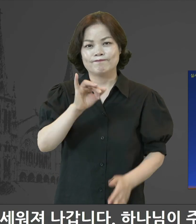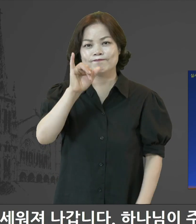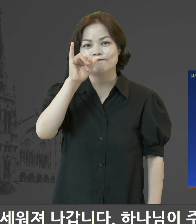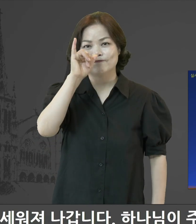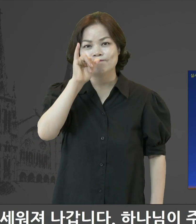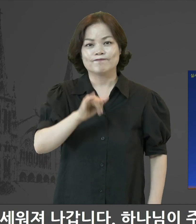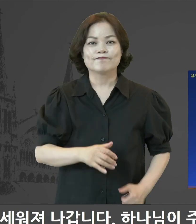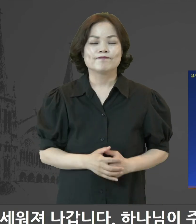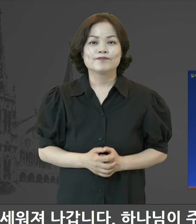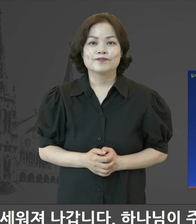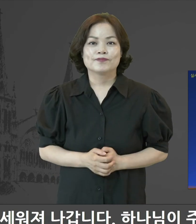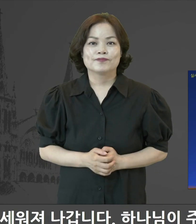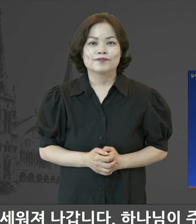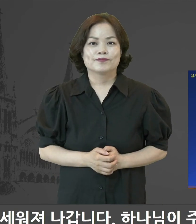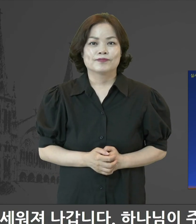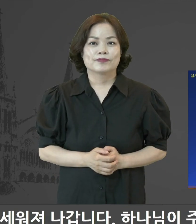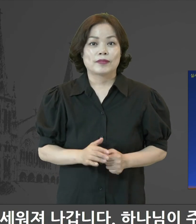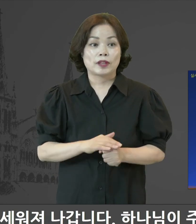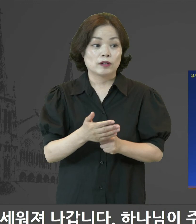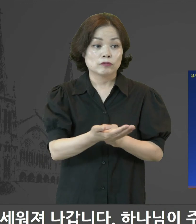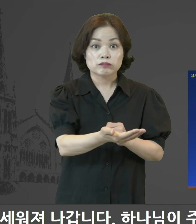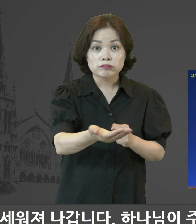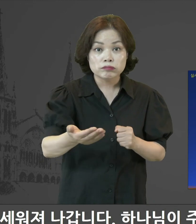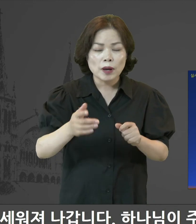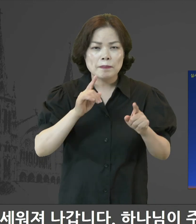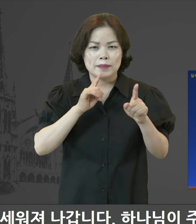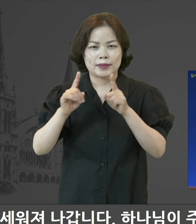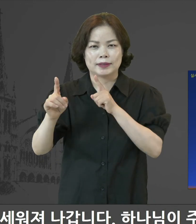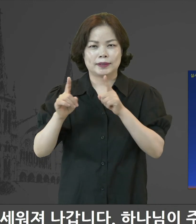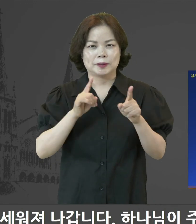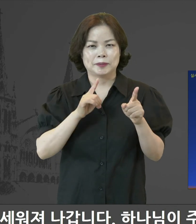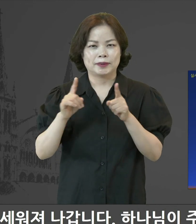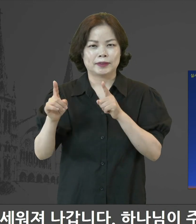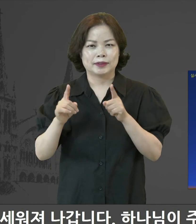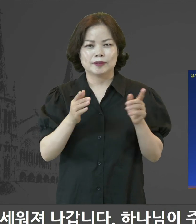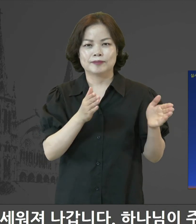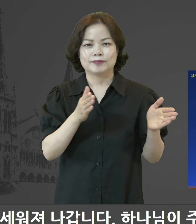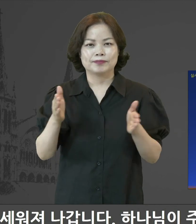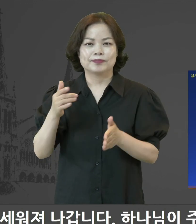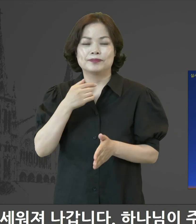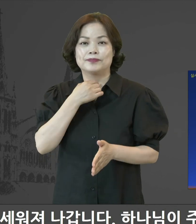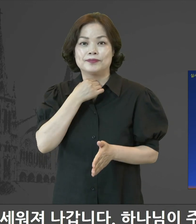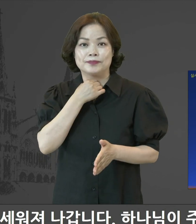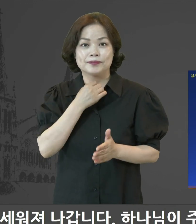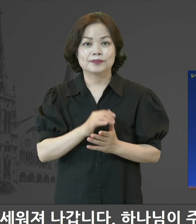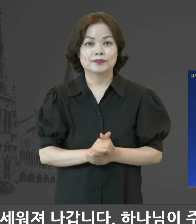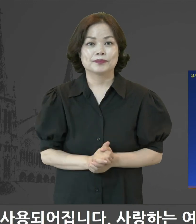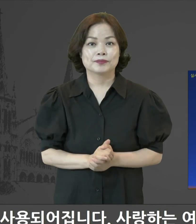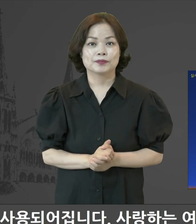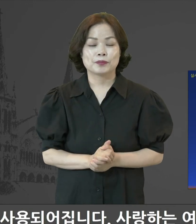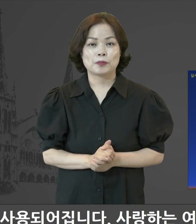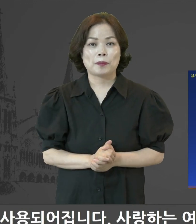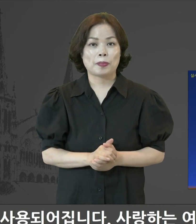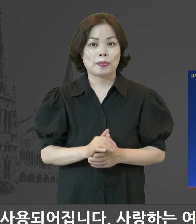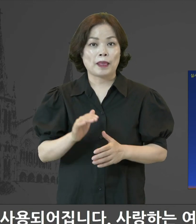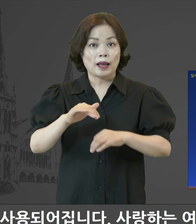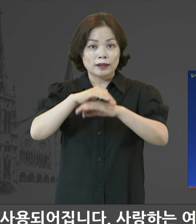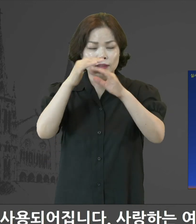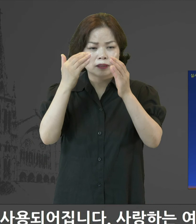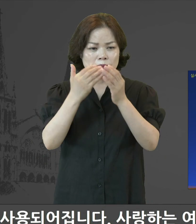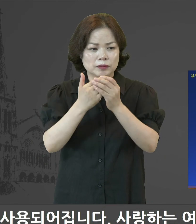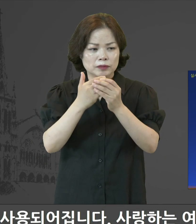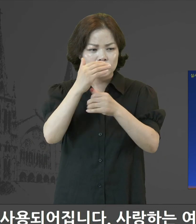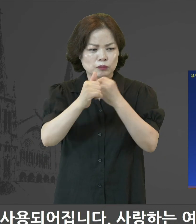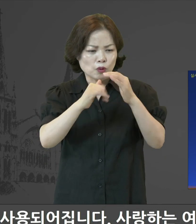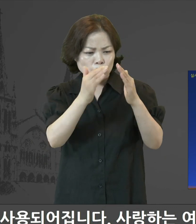사용되어집니다. 사랑하는 여러분, 이제 말씀을 정리하겠습니다. 하나님은 모든